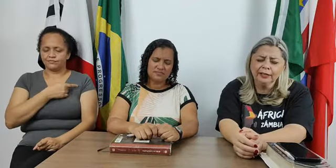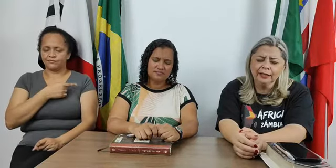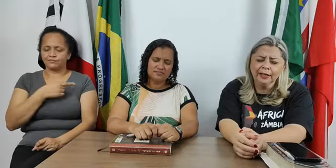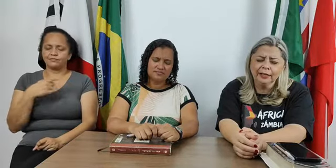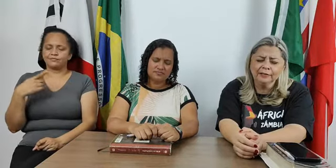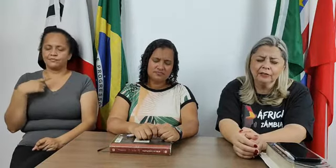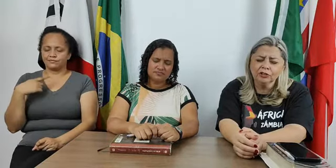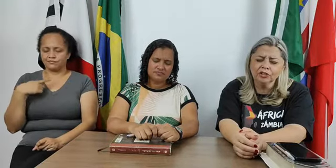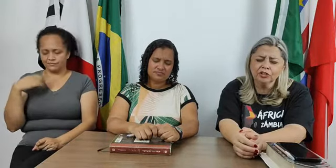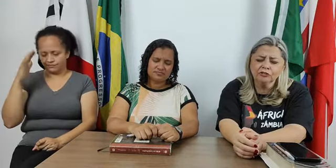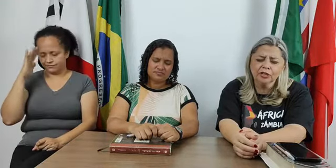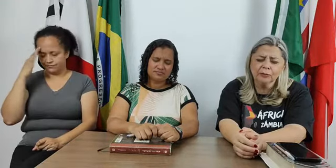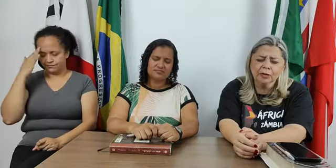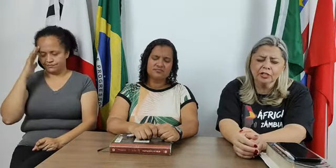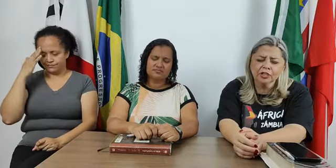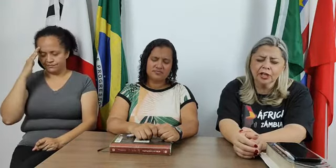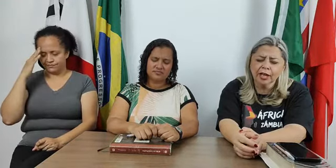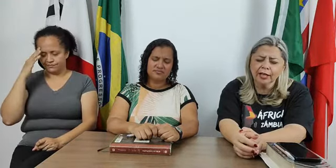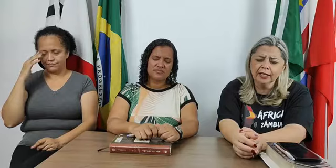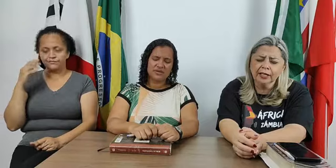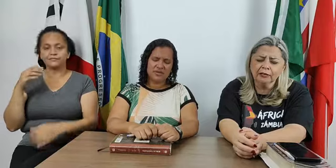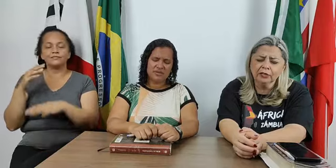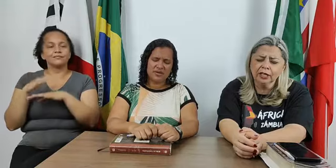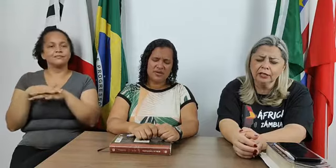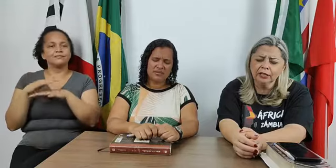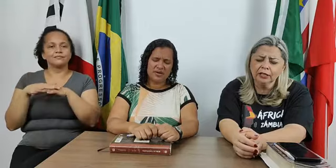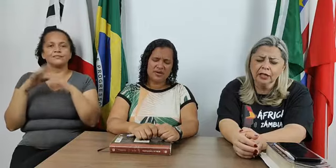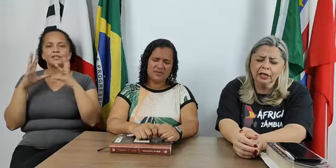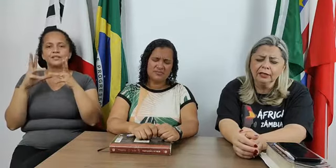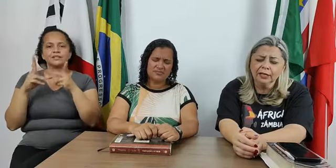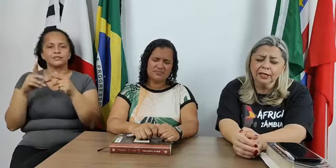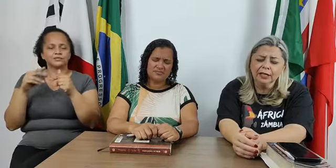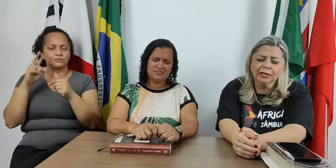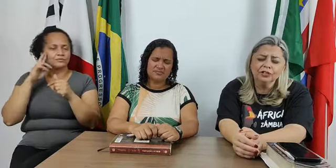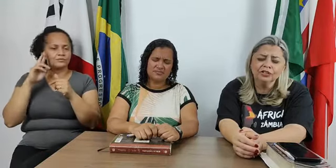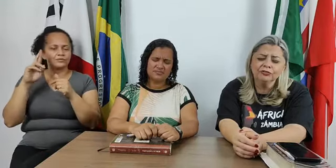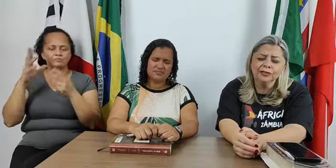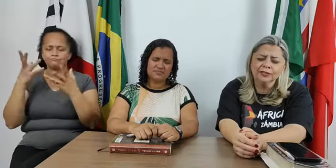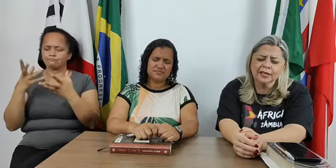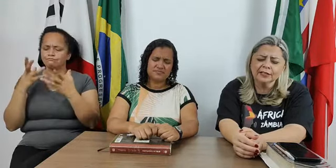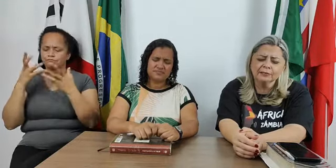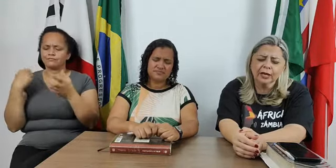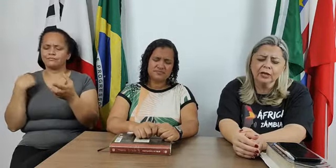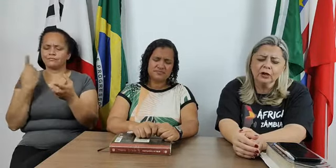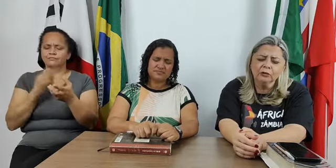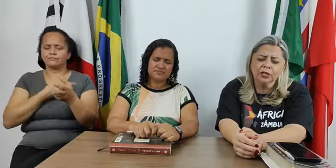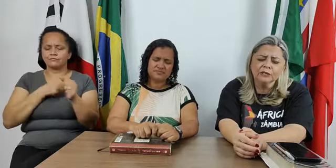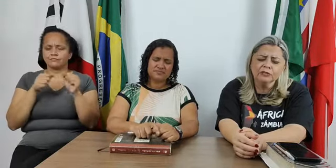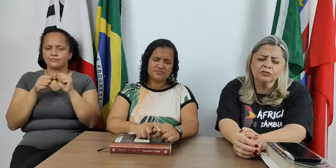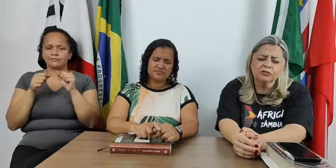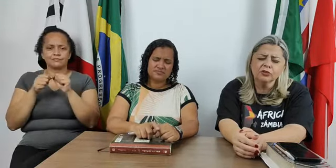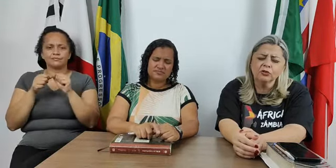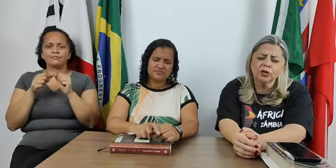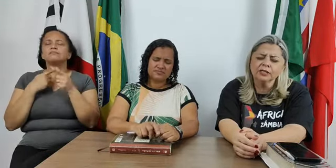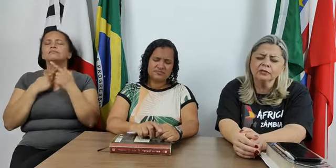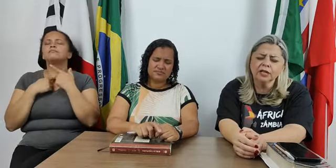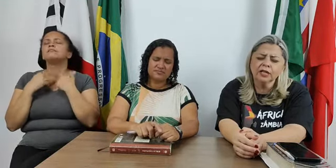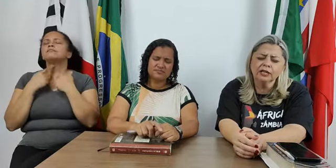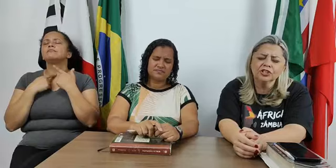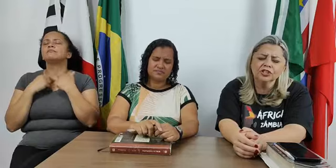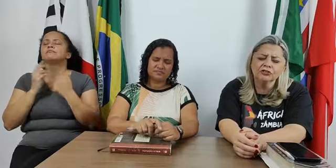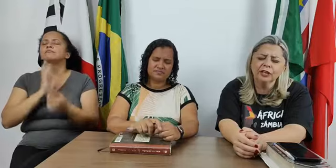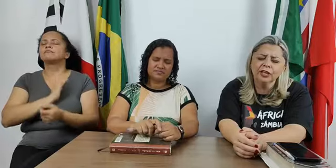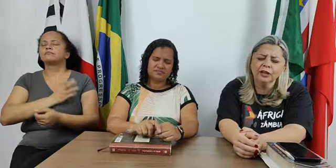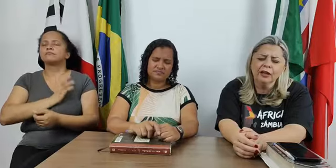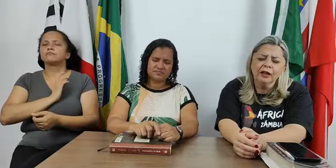venha entender, Senhor, que a gente venha praticar aquilo que Ele queria que a gente fizesse, Pai. O desejo do Seu coração é